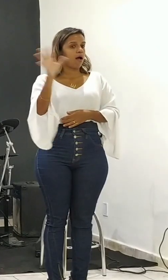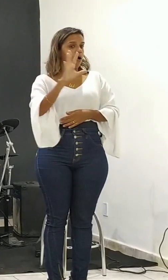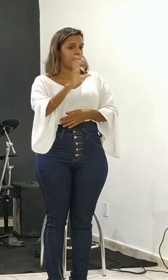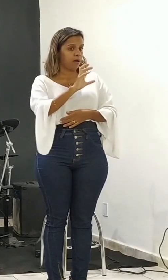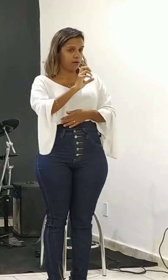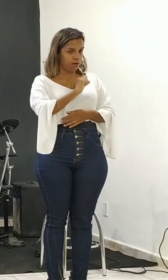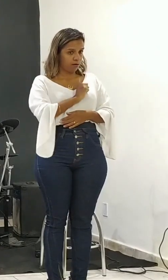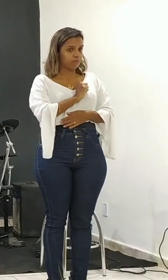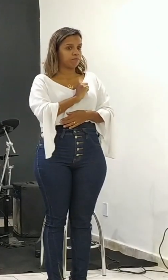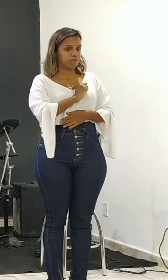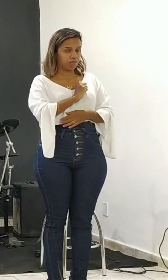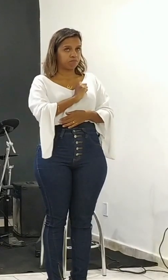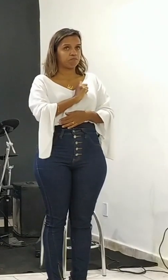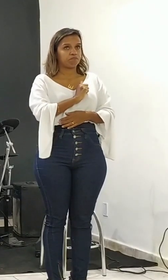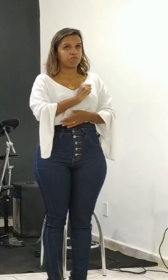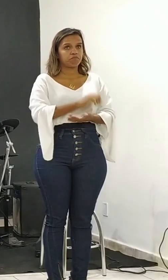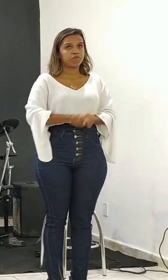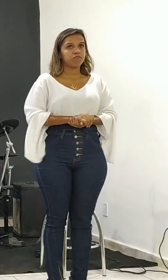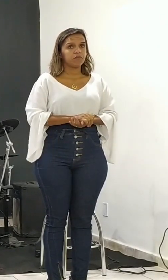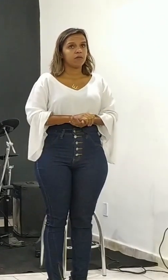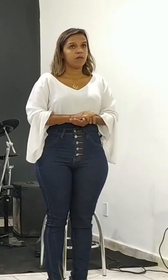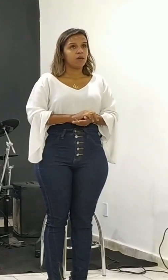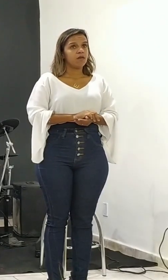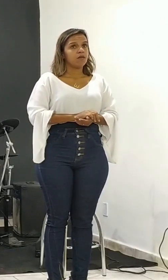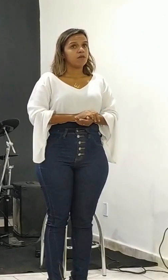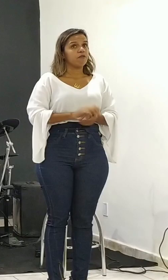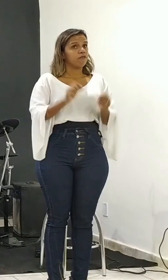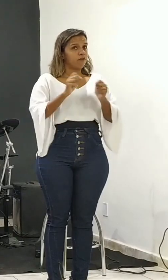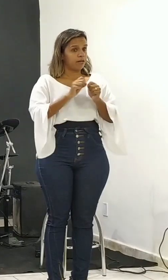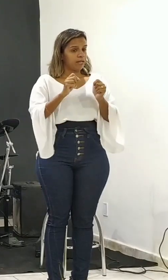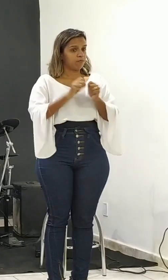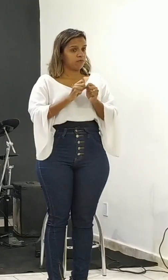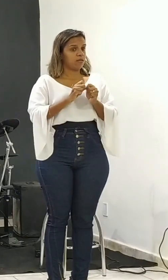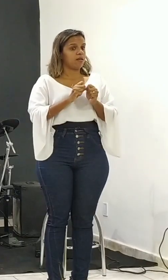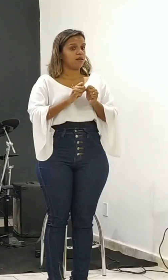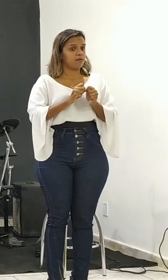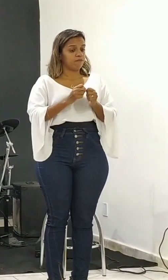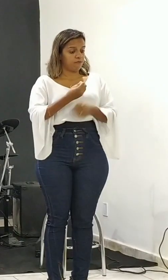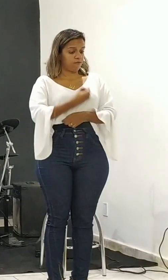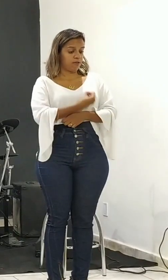e viremos para ele, e faremos nele